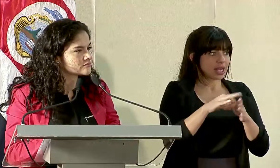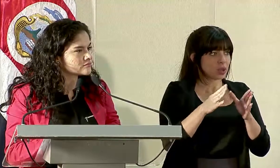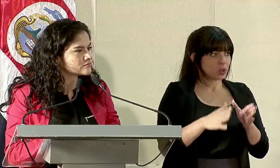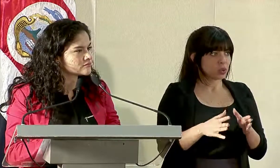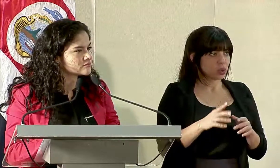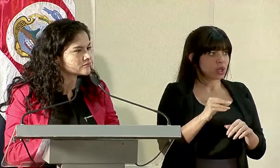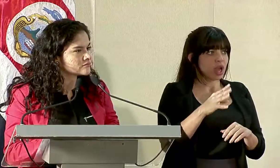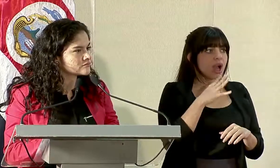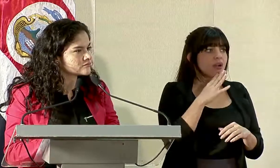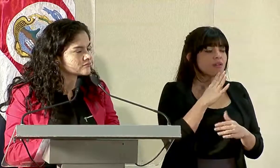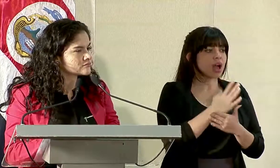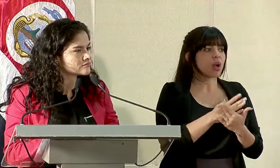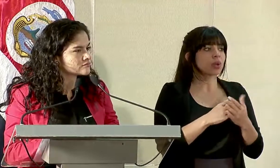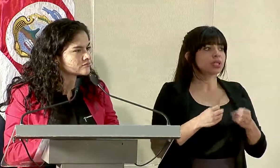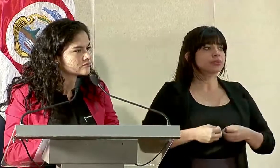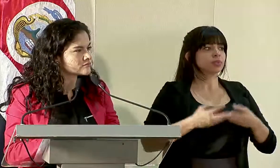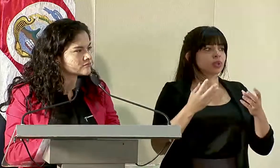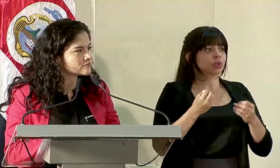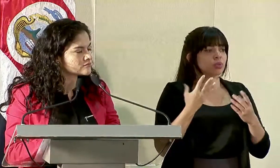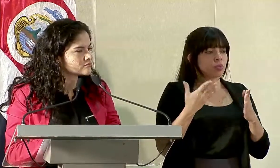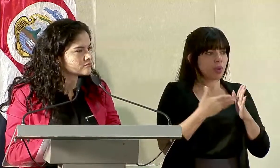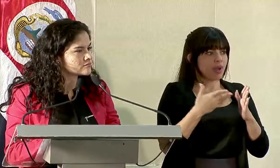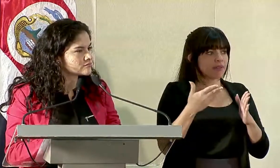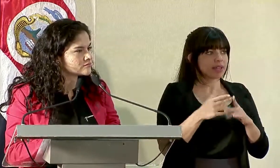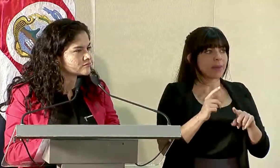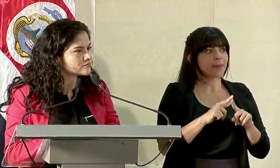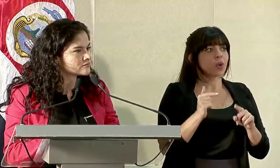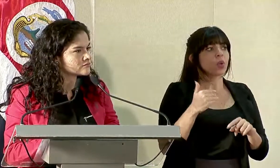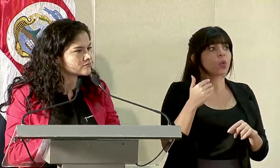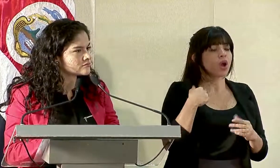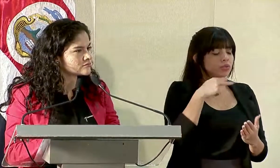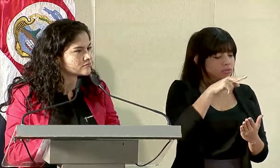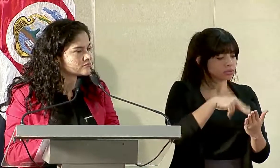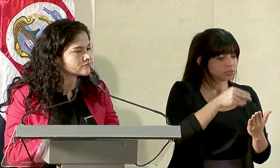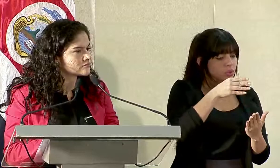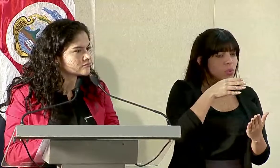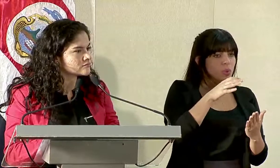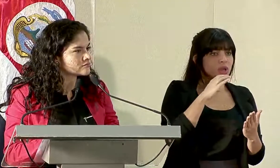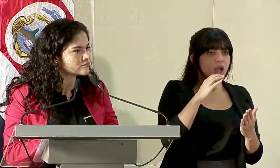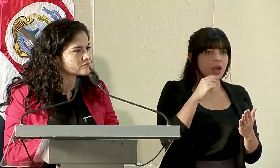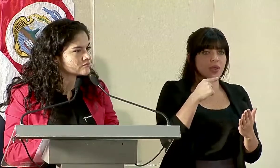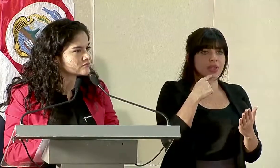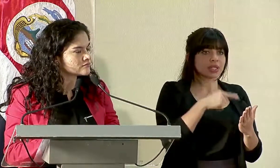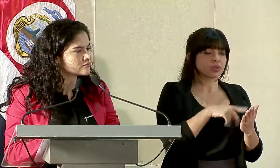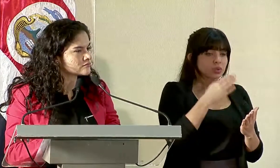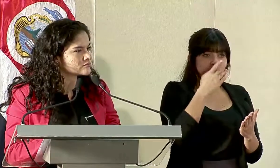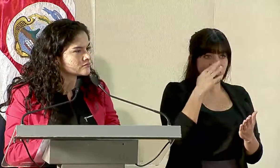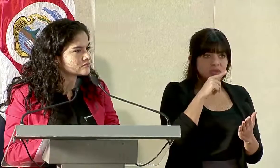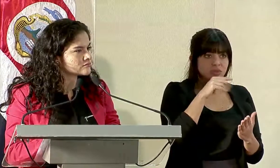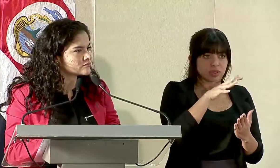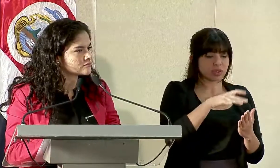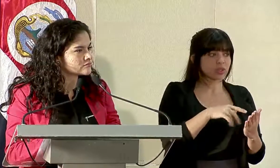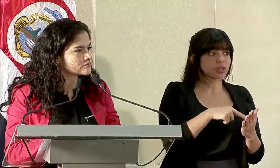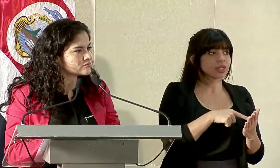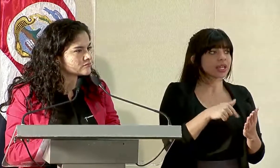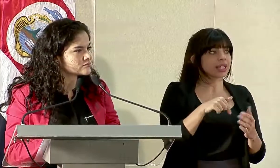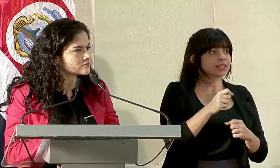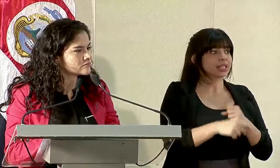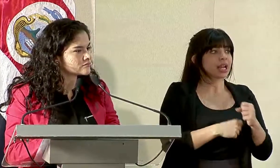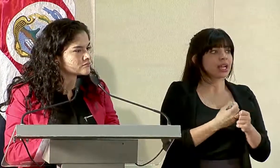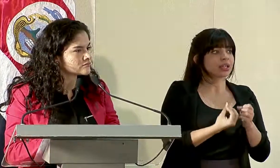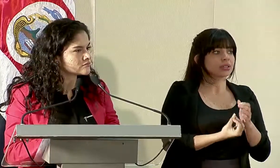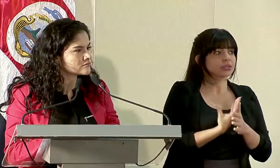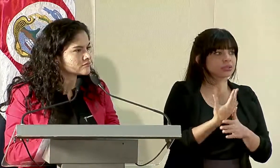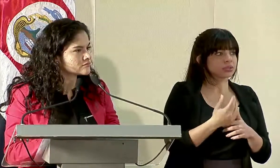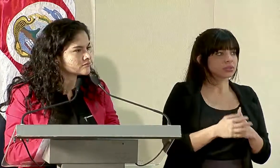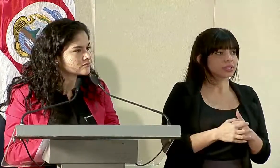agricultura y hablan de algunas exportaciones muy afectadas. Pero cuando leo el comunicado me dice usted, o no sé quién lo habrá hecho, que en este año se